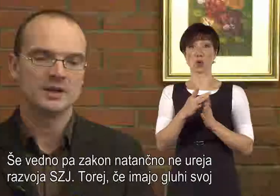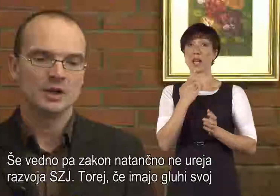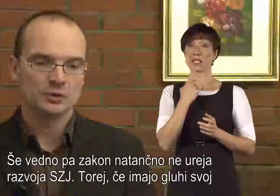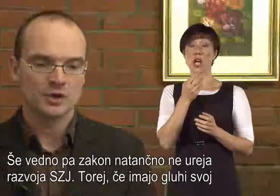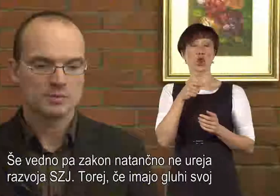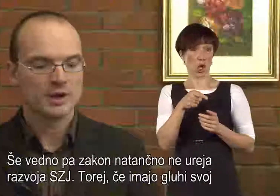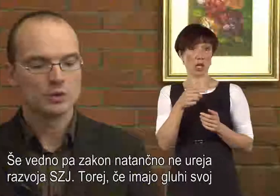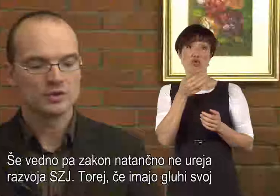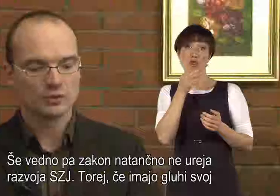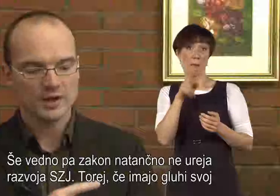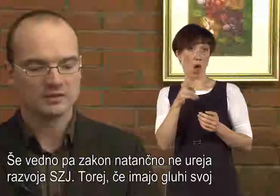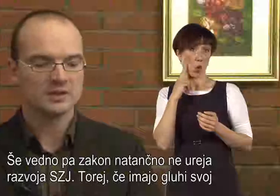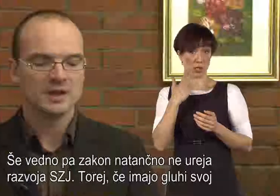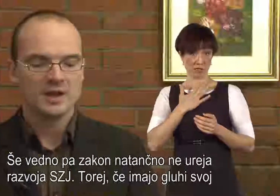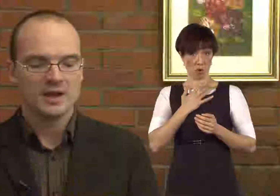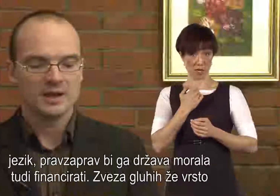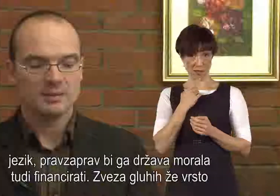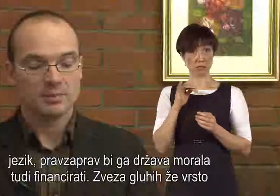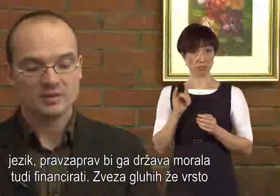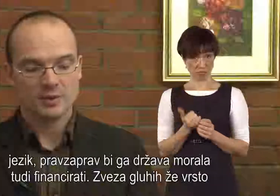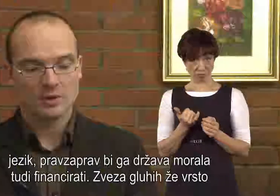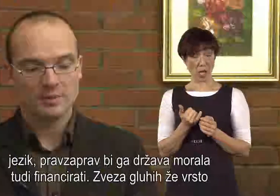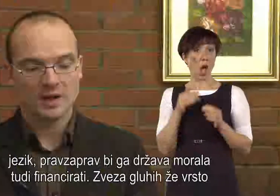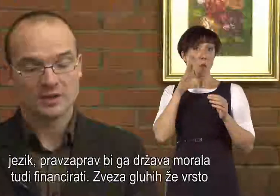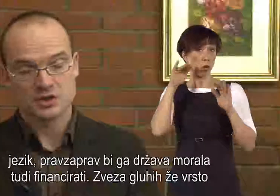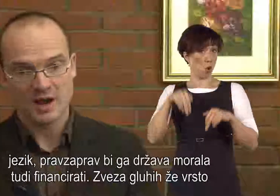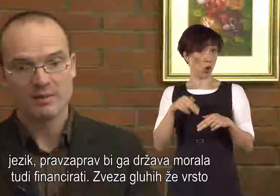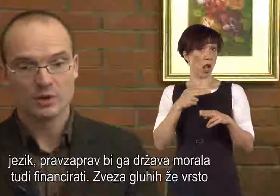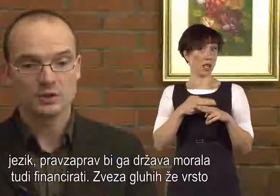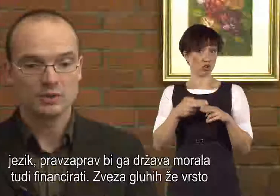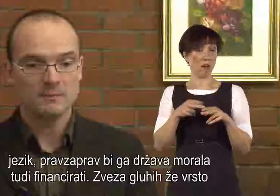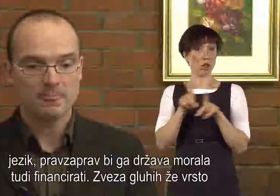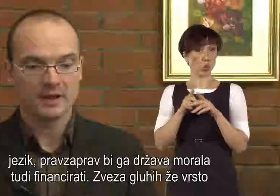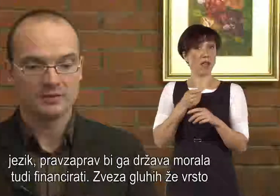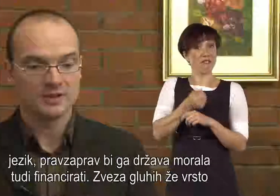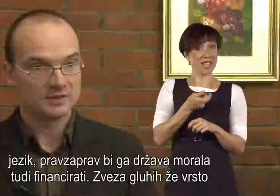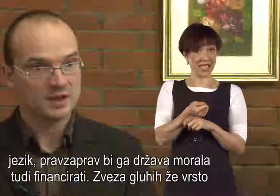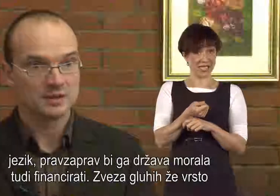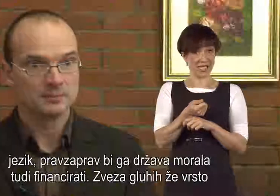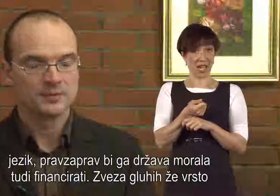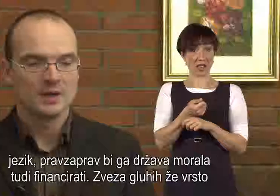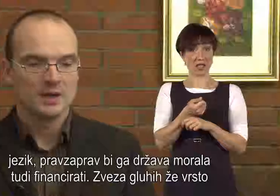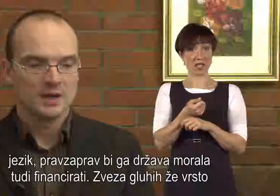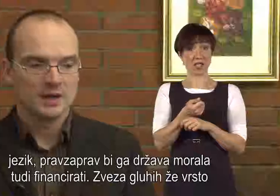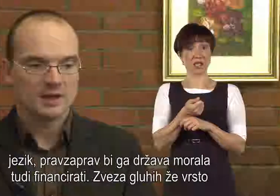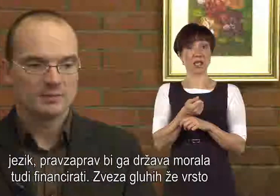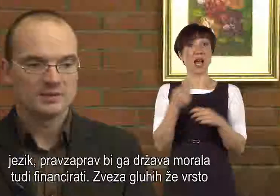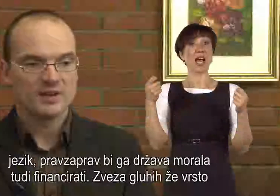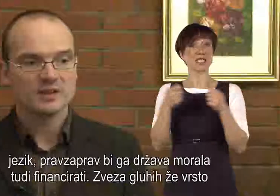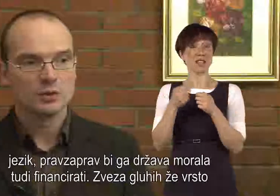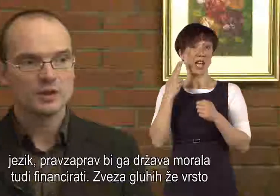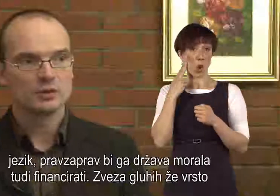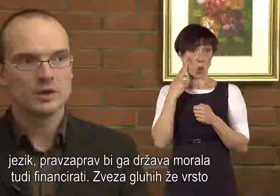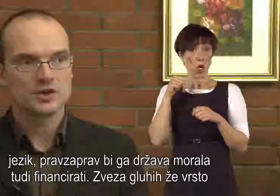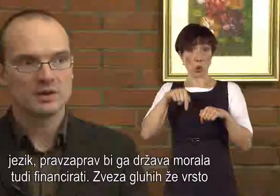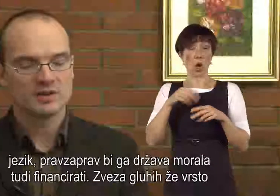jezika. Torej, če imajo gluhi svoj jezik, pravzaprav bi ga država morala tudi financirati.